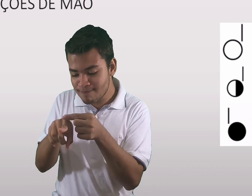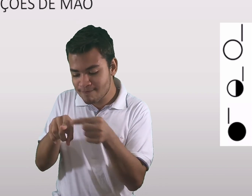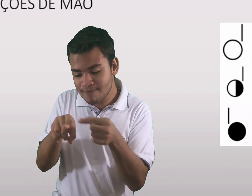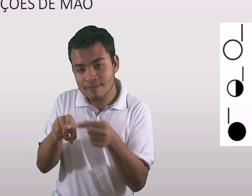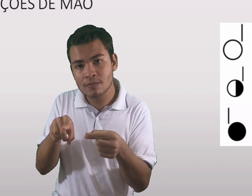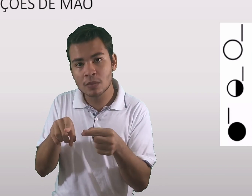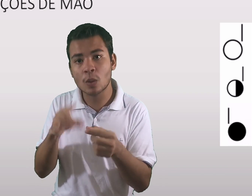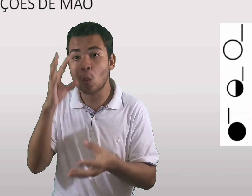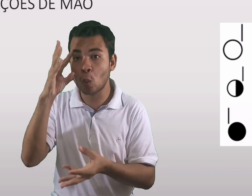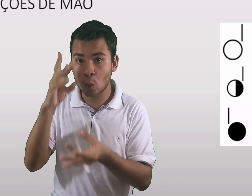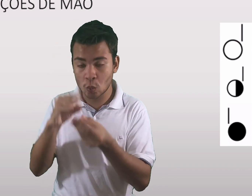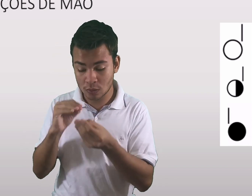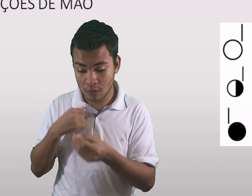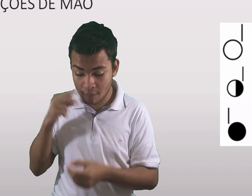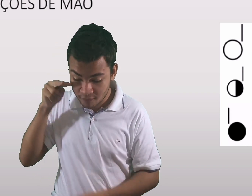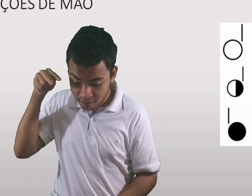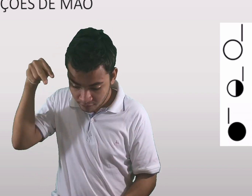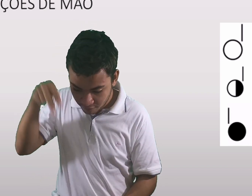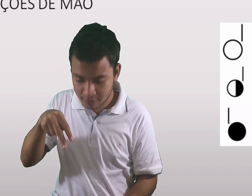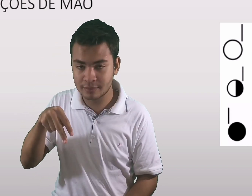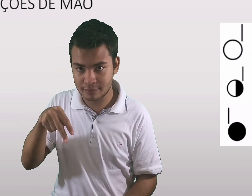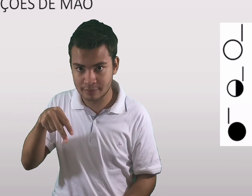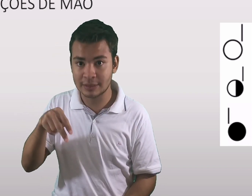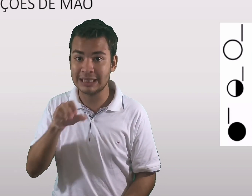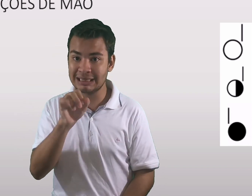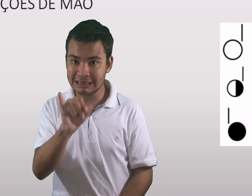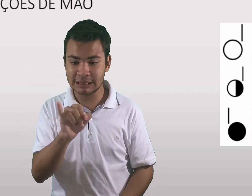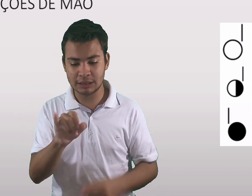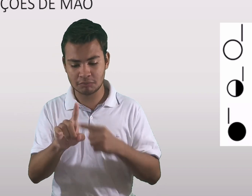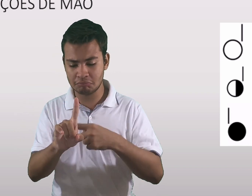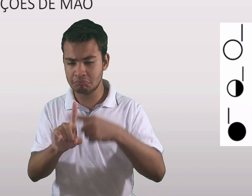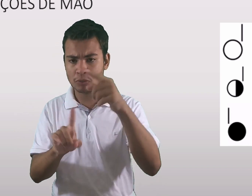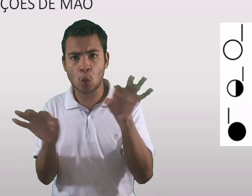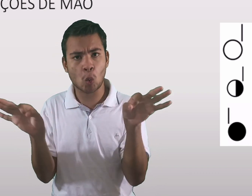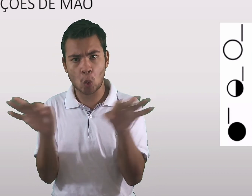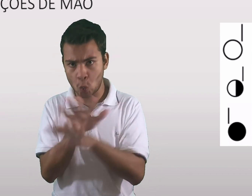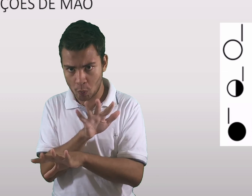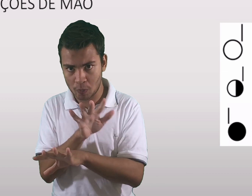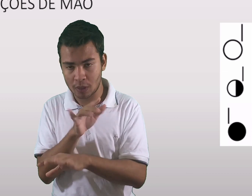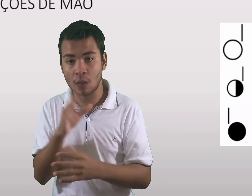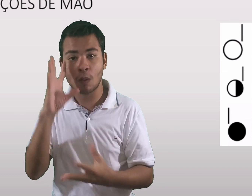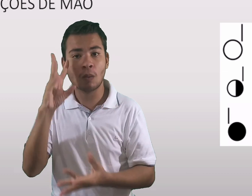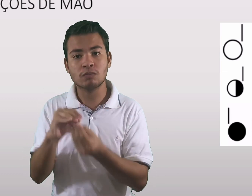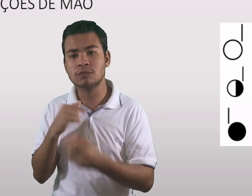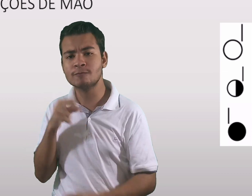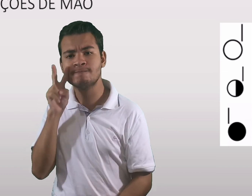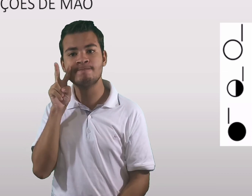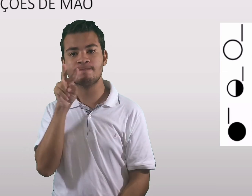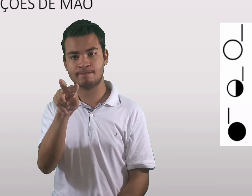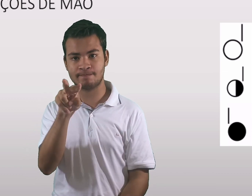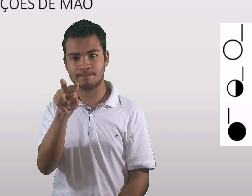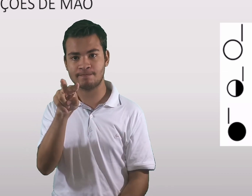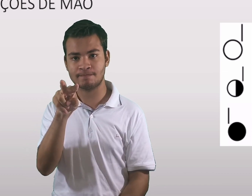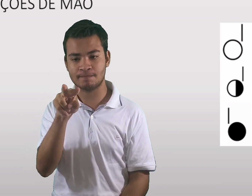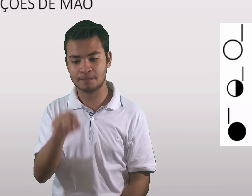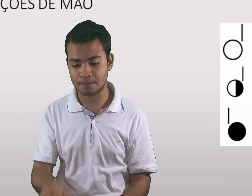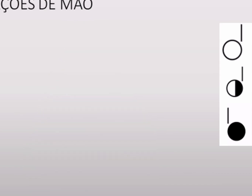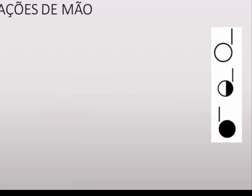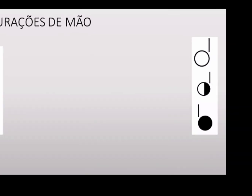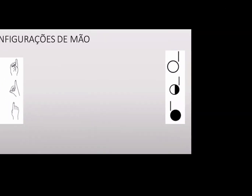Então, veja o corte, esse espaço entre o dedo e o resto da mão. Então, se ele tivesse completo, significa